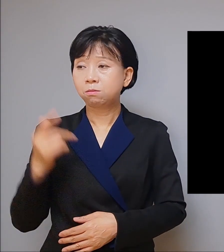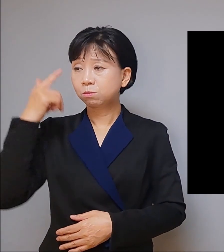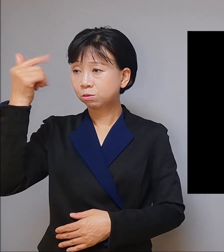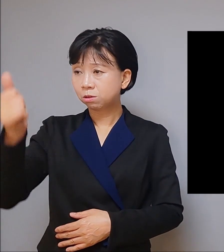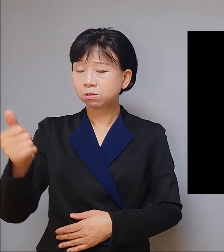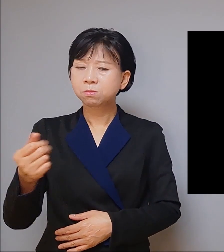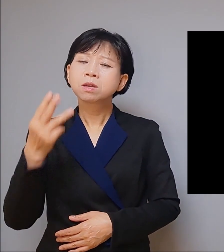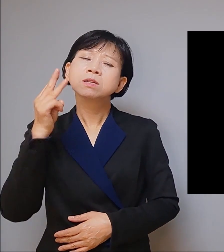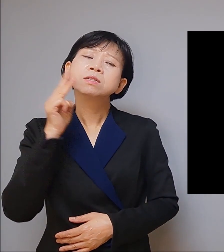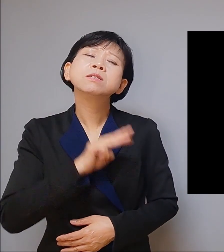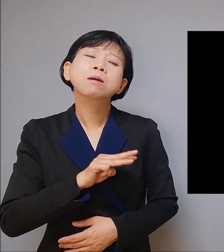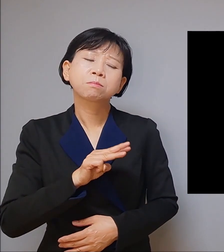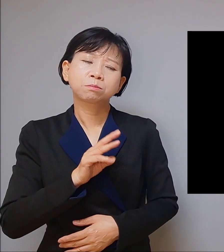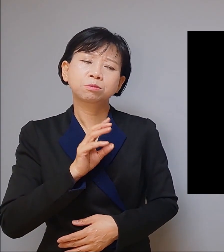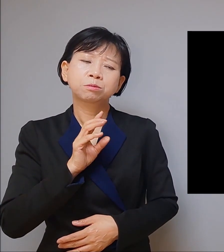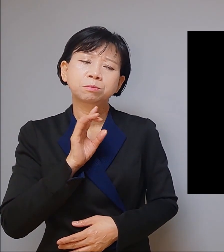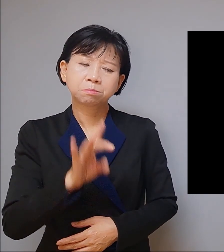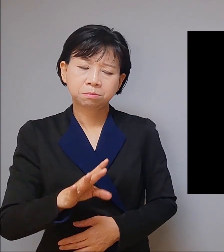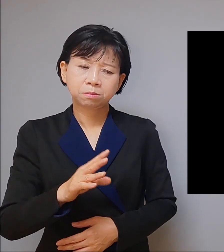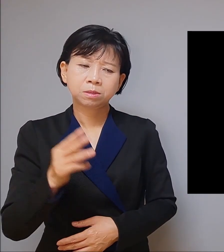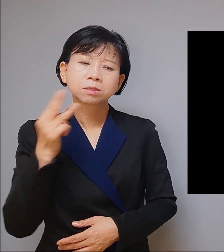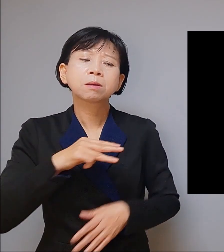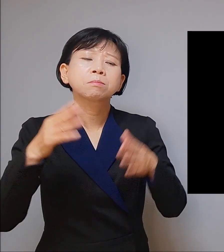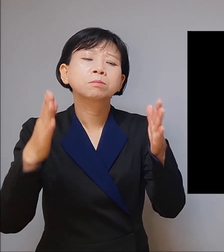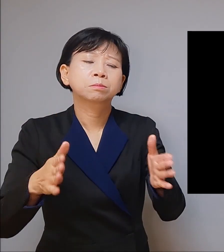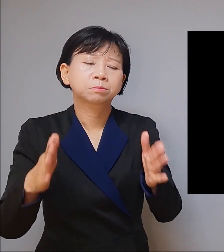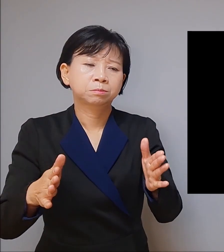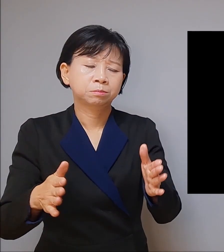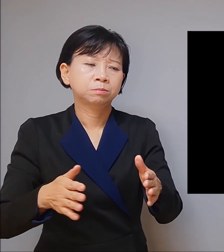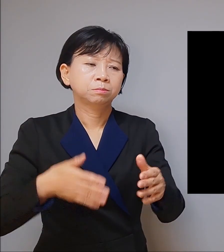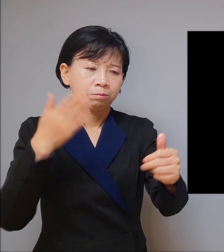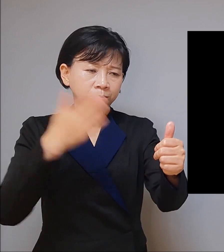목사님은 3분 안에 해달라고 말했습니다.